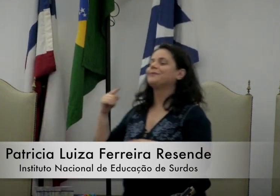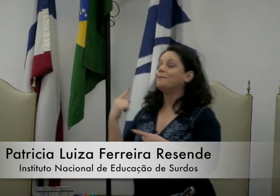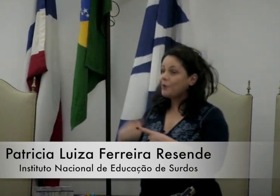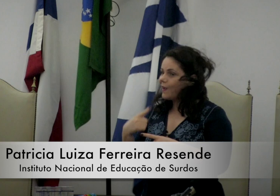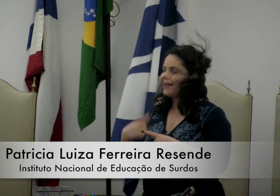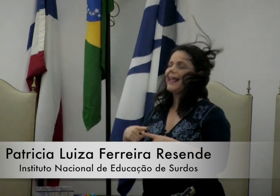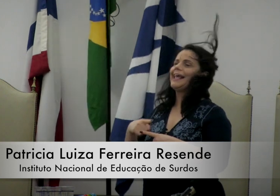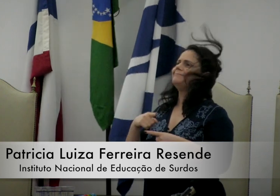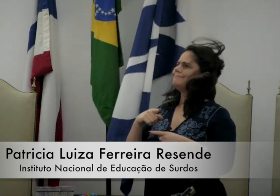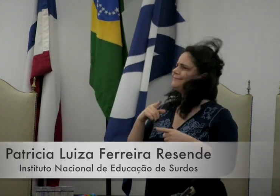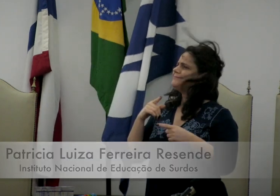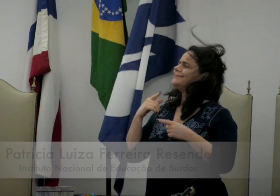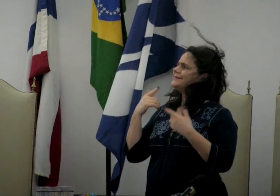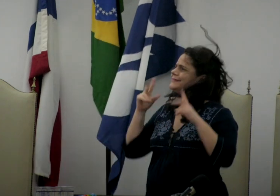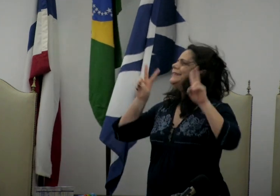polêmico,